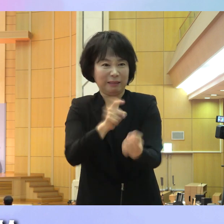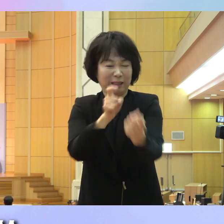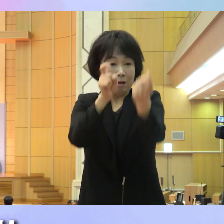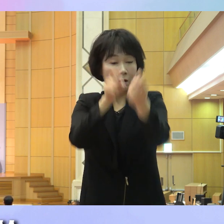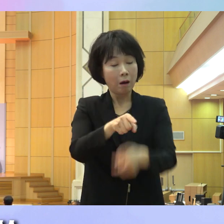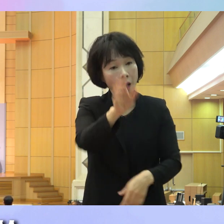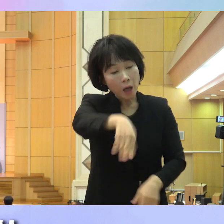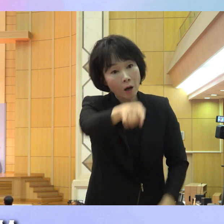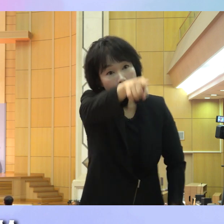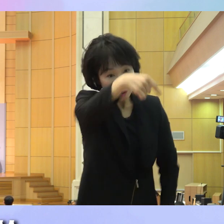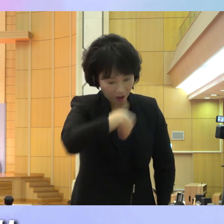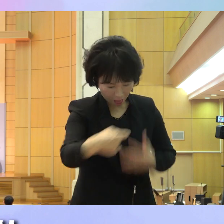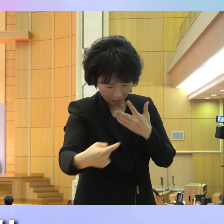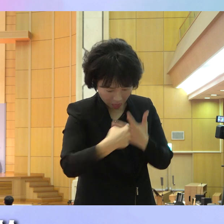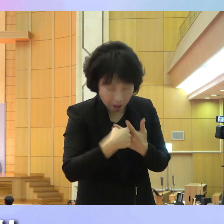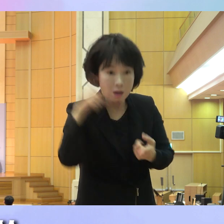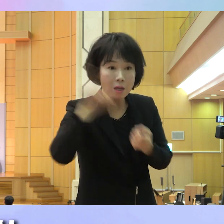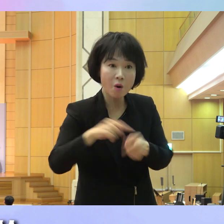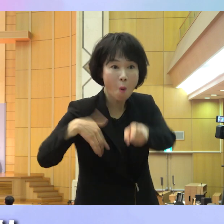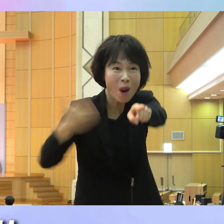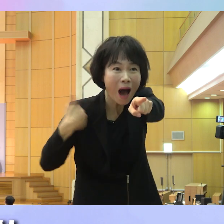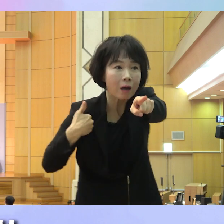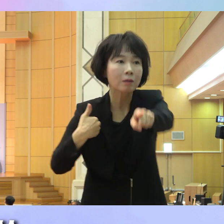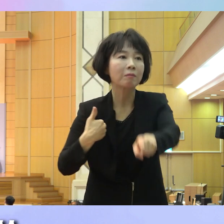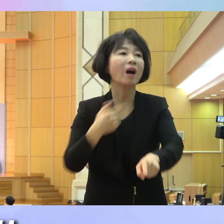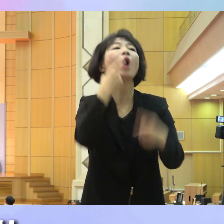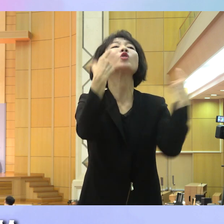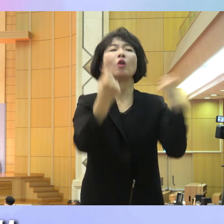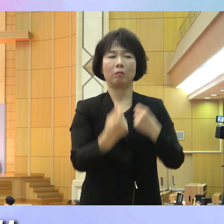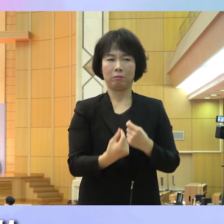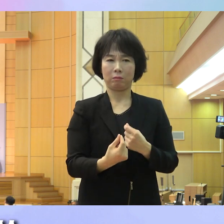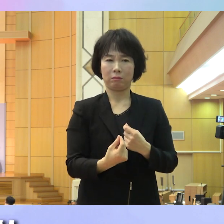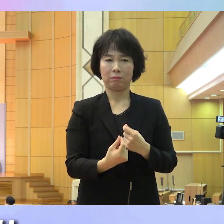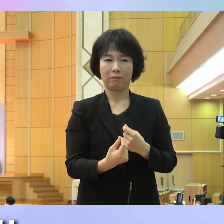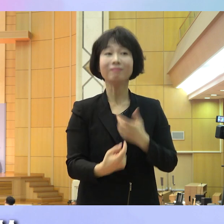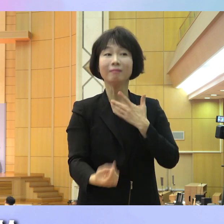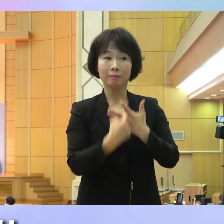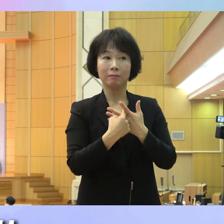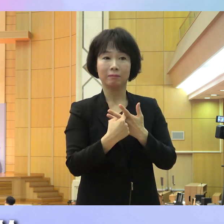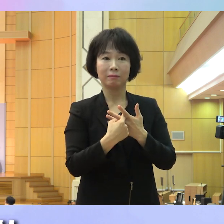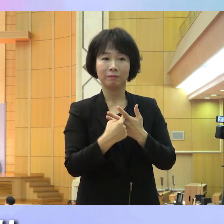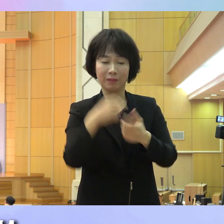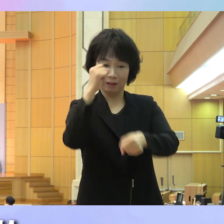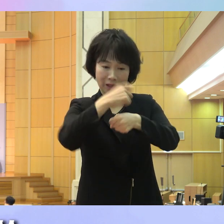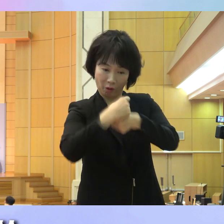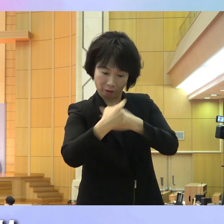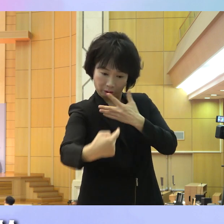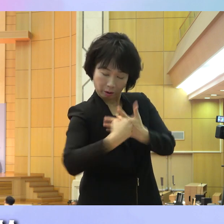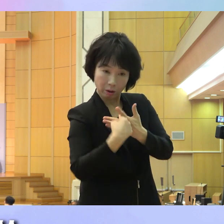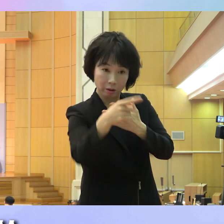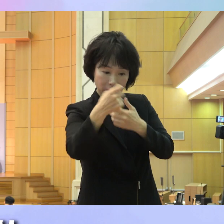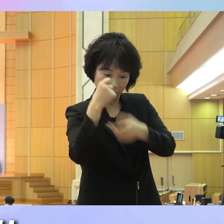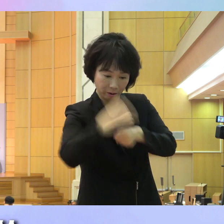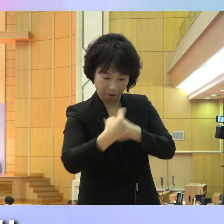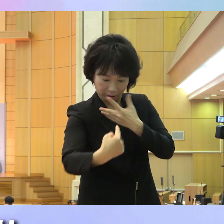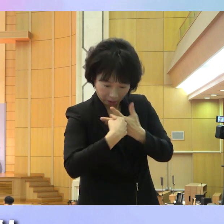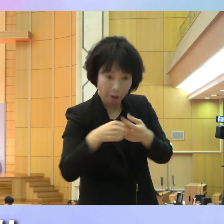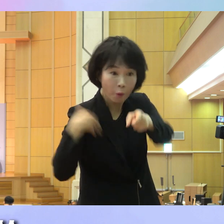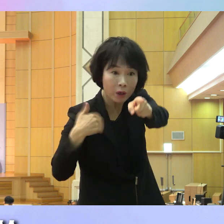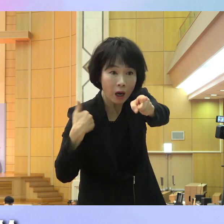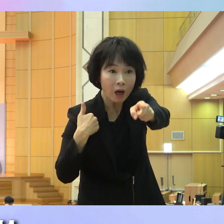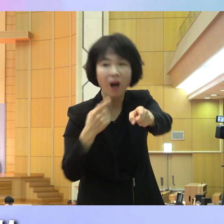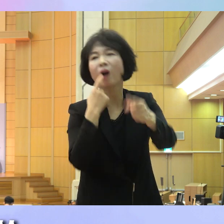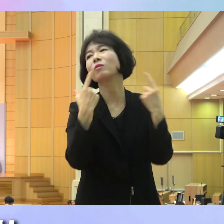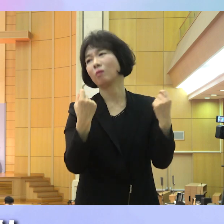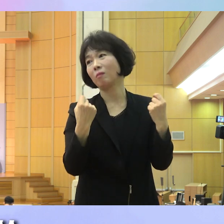너 나에 대해서 잘 몰랐다 이거지. 예? 내가 어떤 자인지 너 몰라? 이렇게 말하죠. 그러니까 우리가